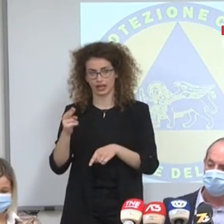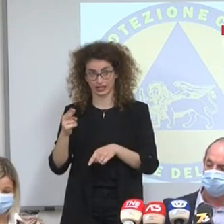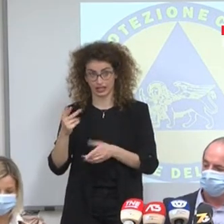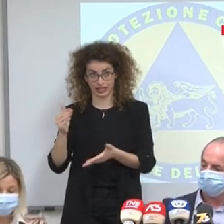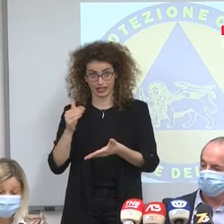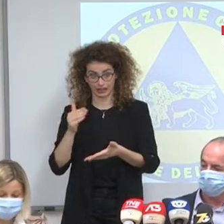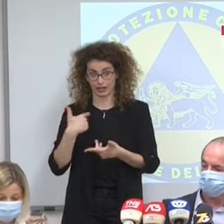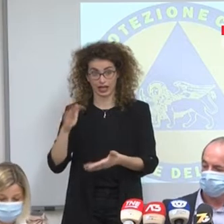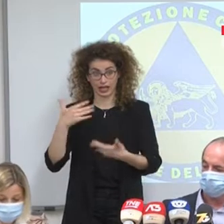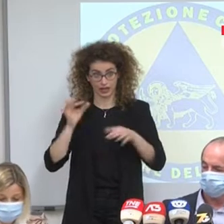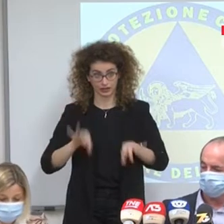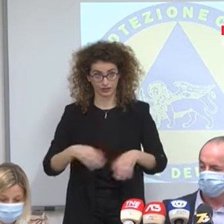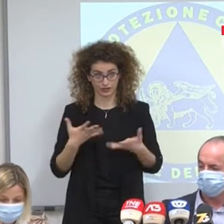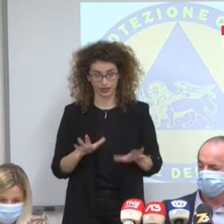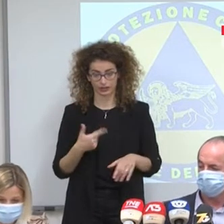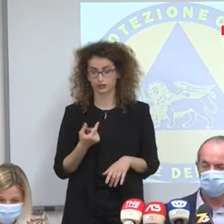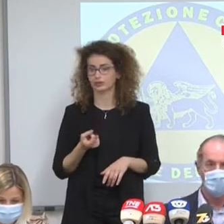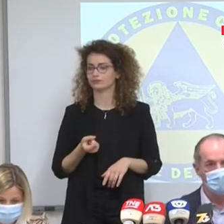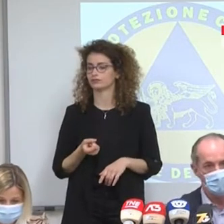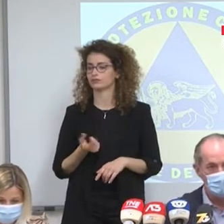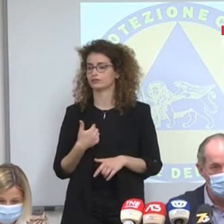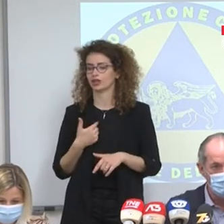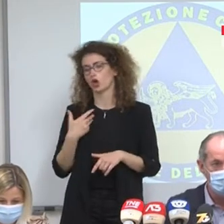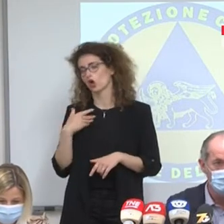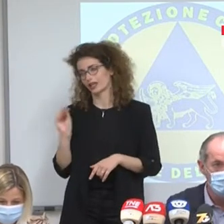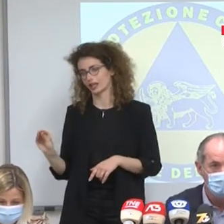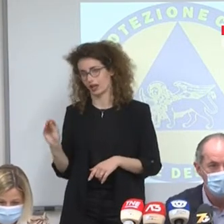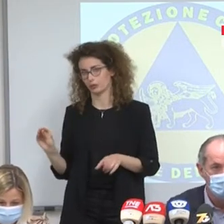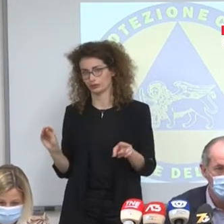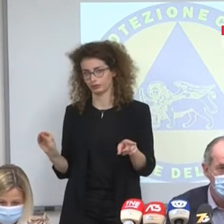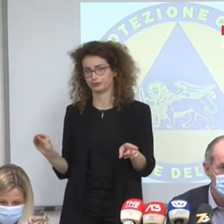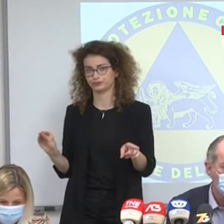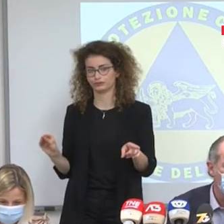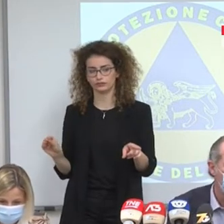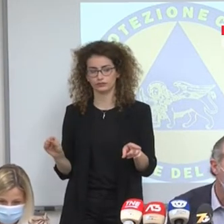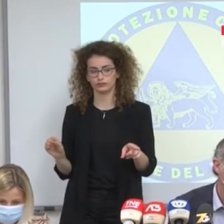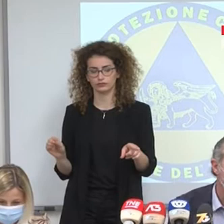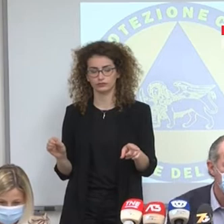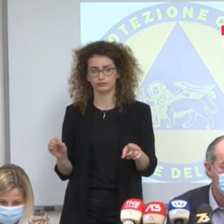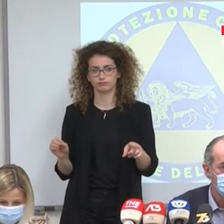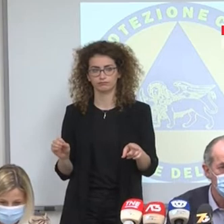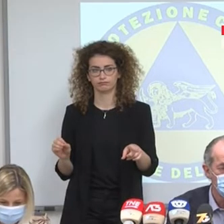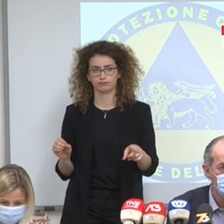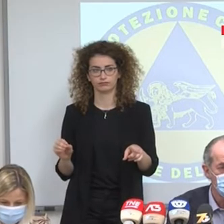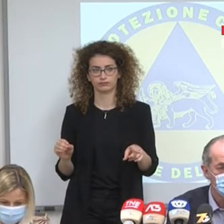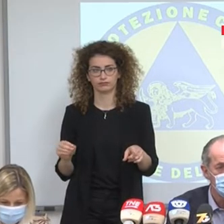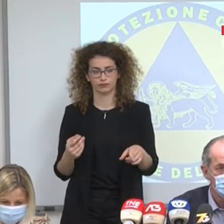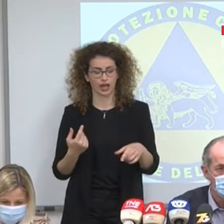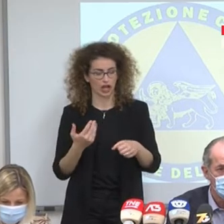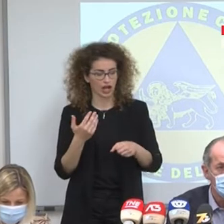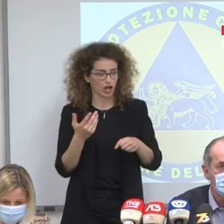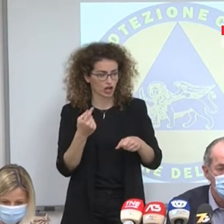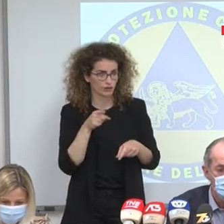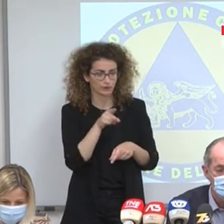arrivato. Non mi hanno comunicato sotto sul credito. Lo chiediamo. Giugno, se solito arriva alle 11. Doveva essere il mese della